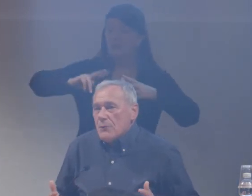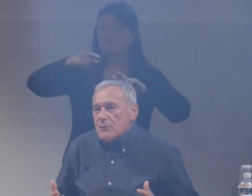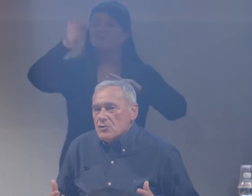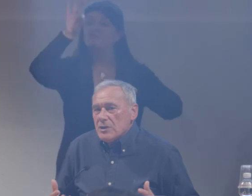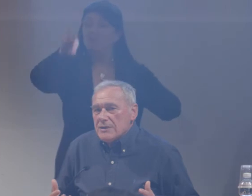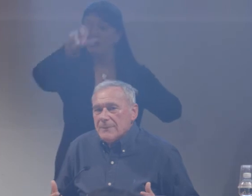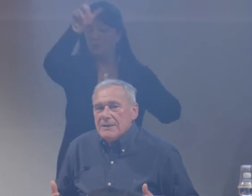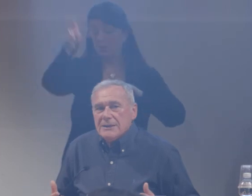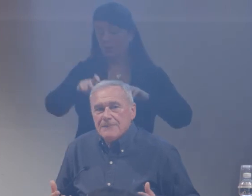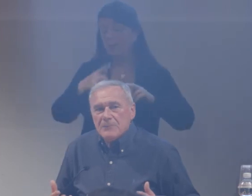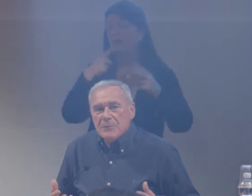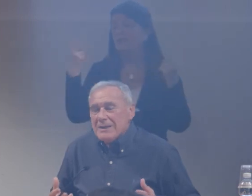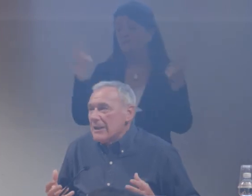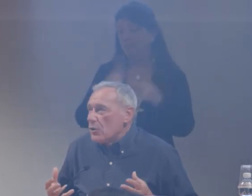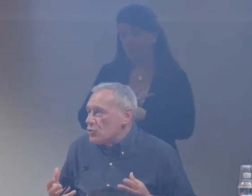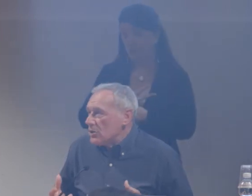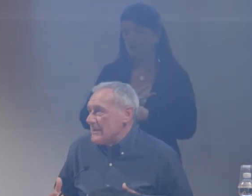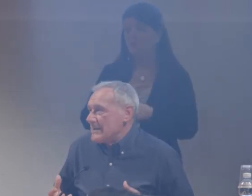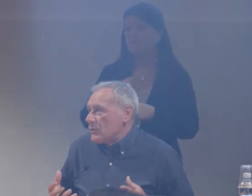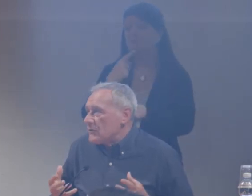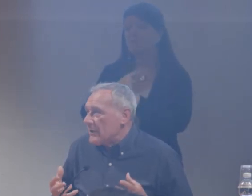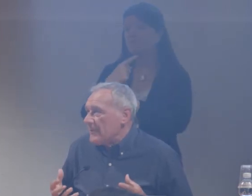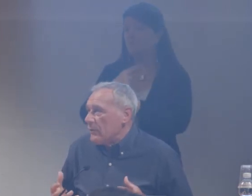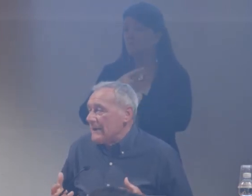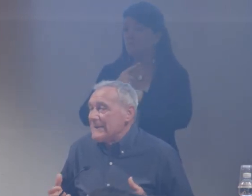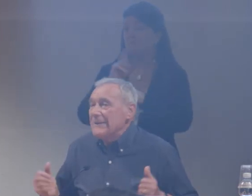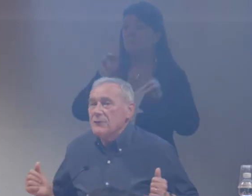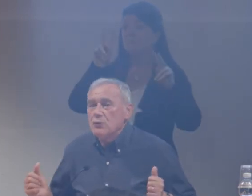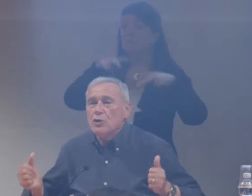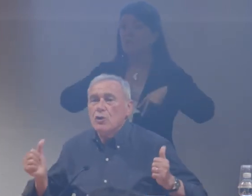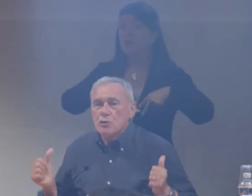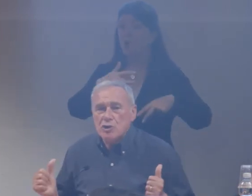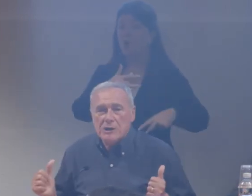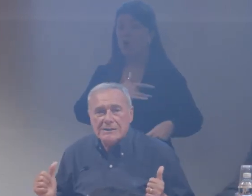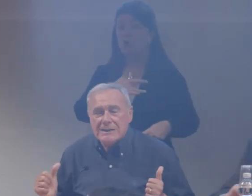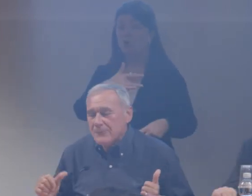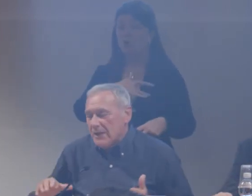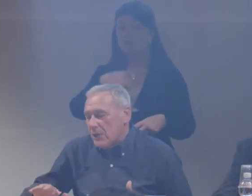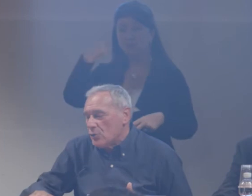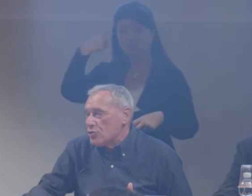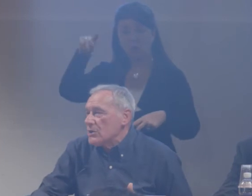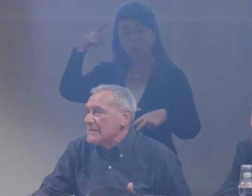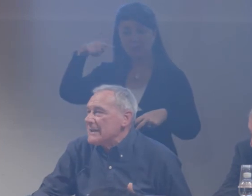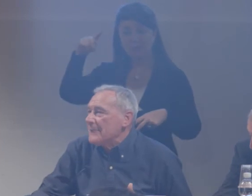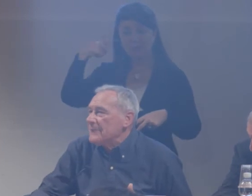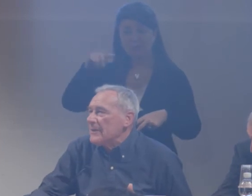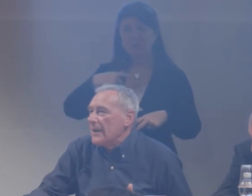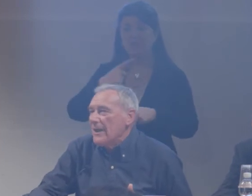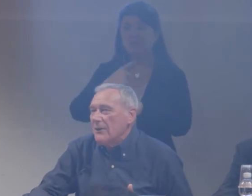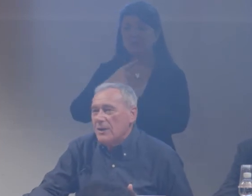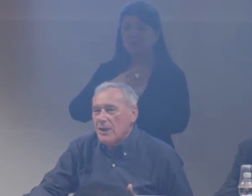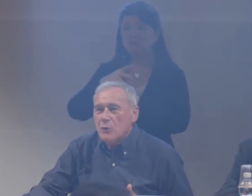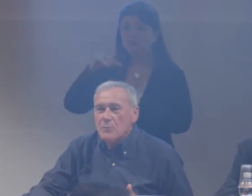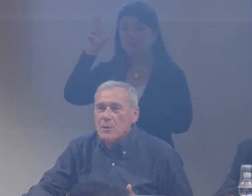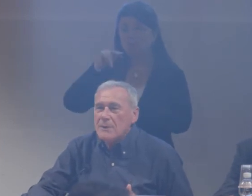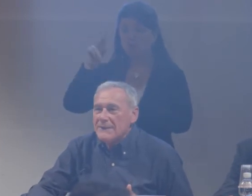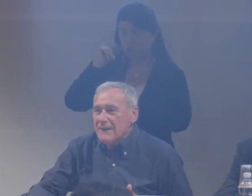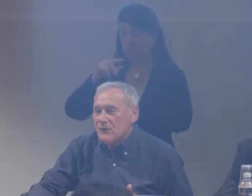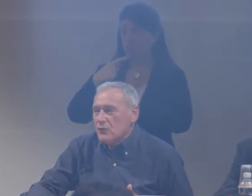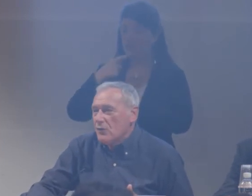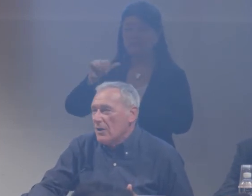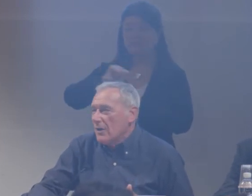dobbiamo certamente prendere coscienza, consapevolezza, innanzitutto conoscenza, e la conoscenza è, ecco, un